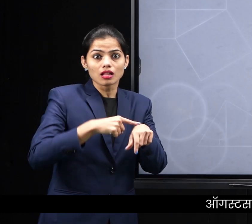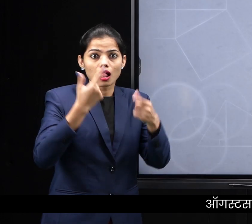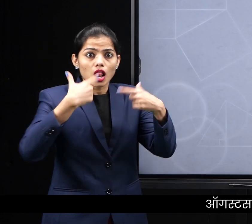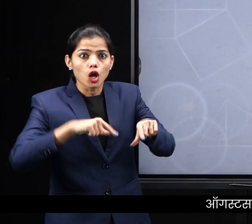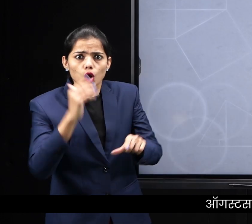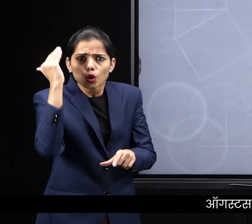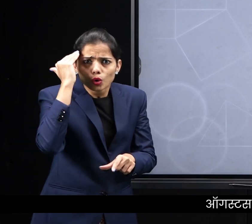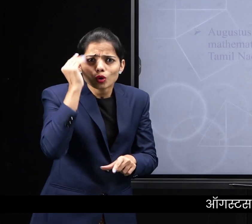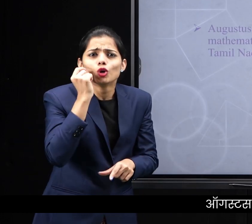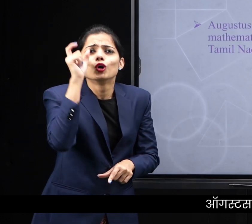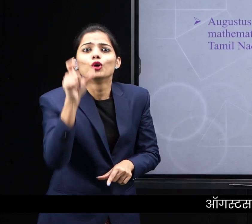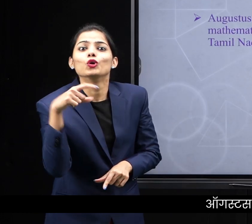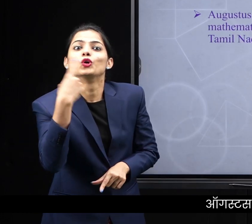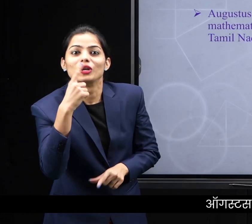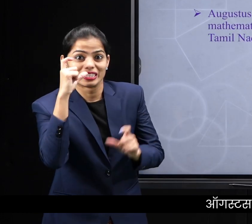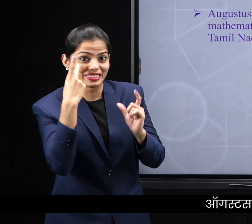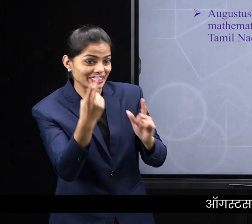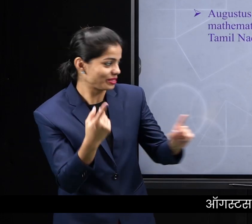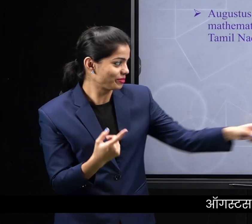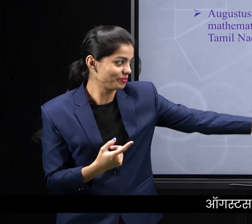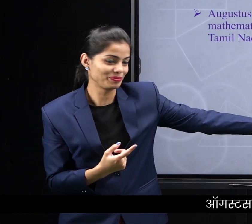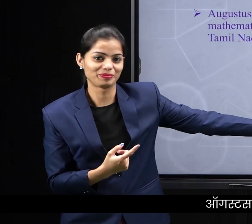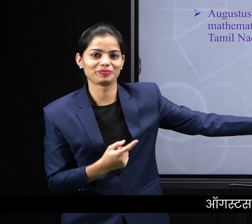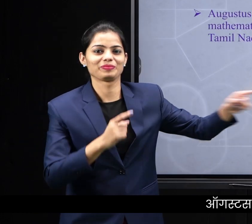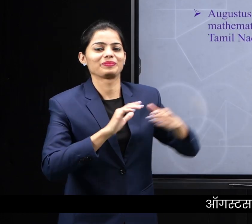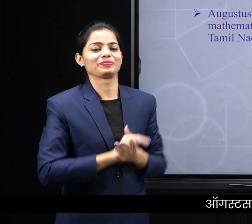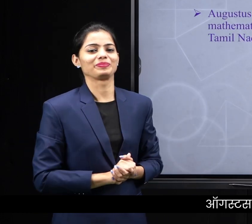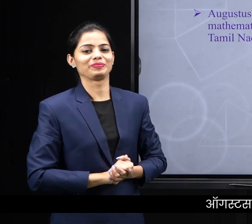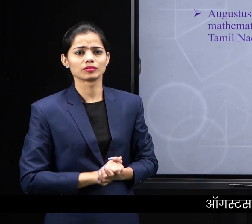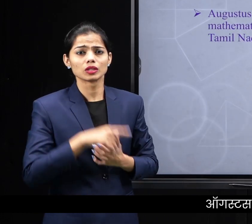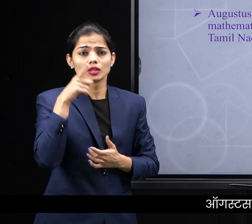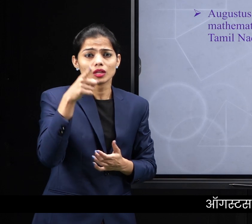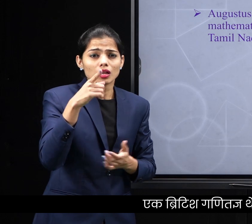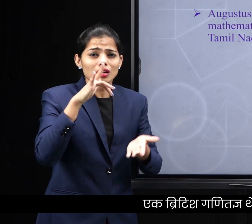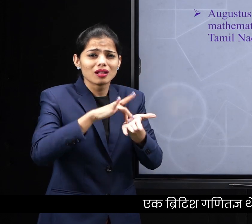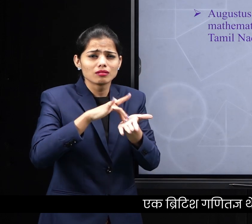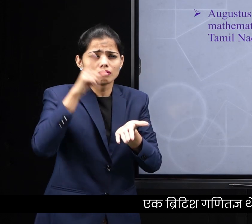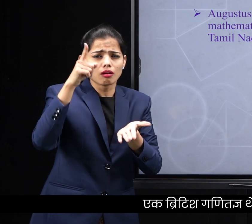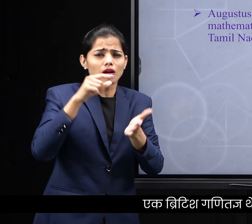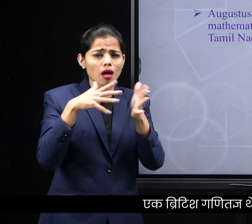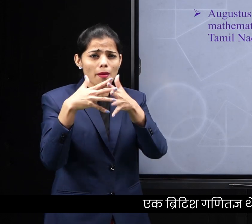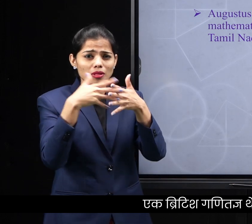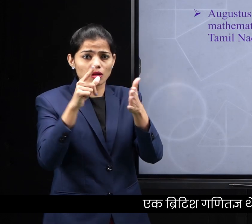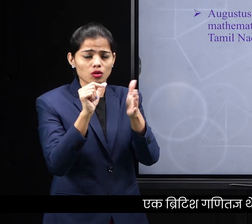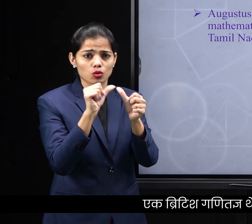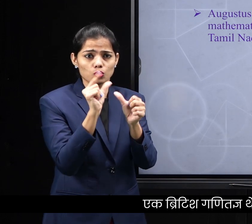ऑगस्ट डी मॉर्गन 1806 से लेकर 1871 एक ब्रिटिश गणितज्ञ थे। उनका